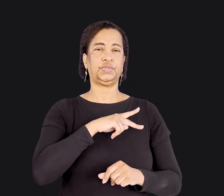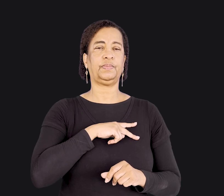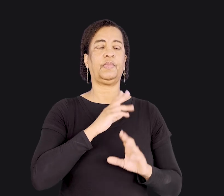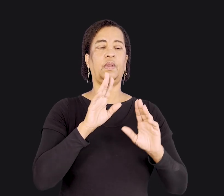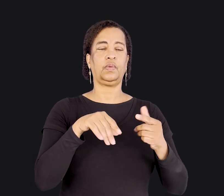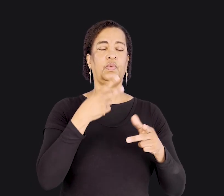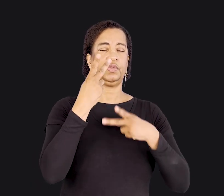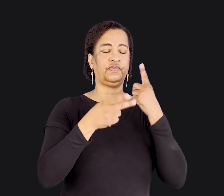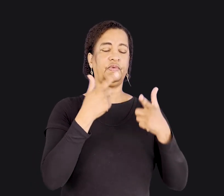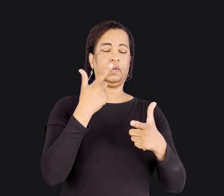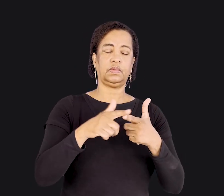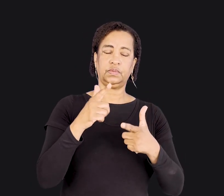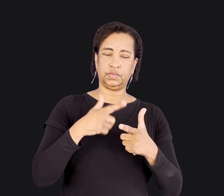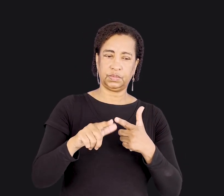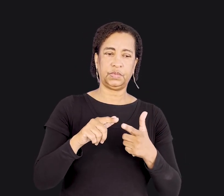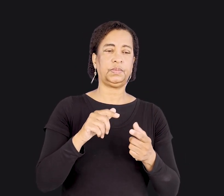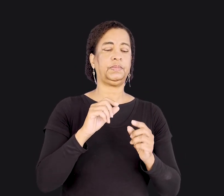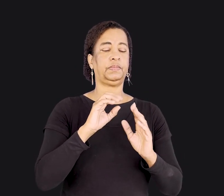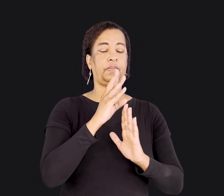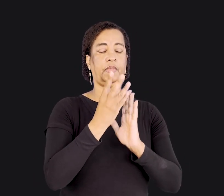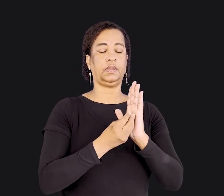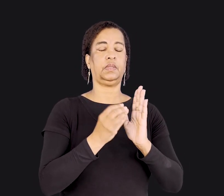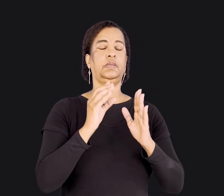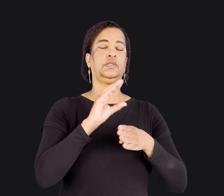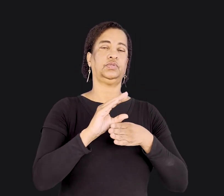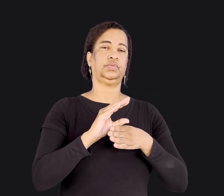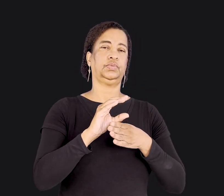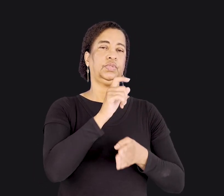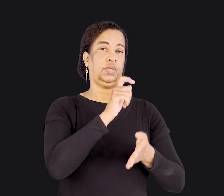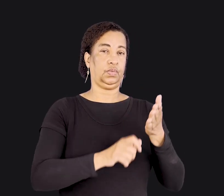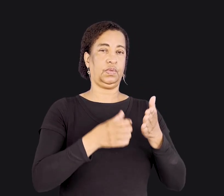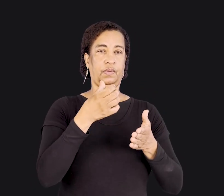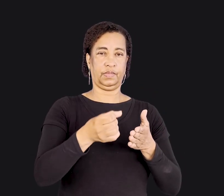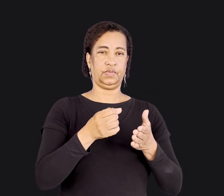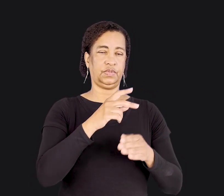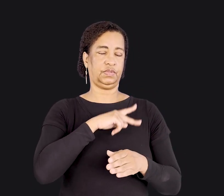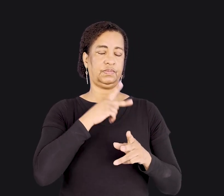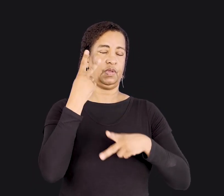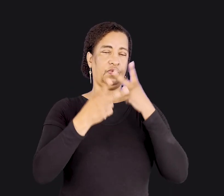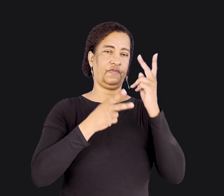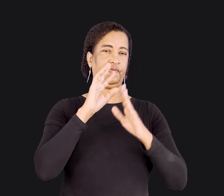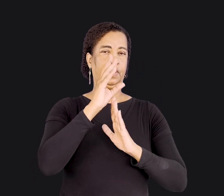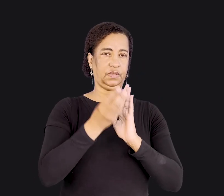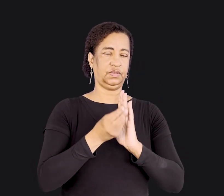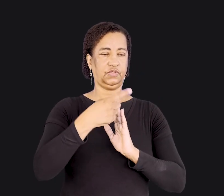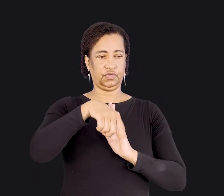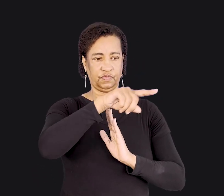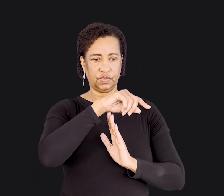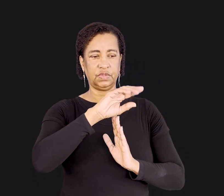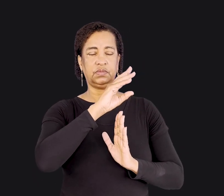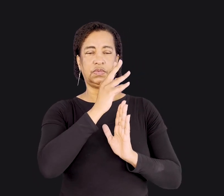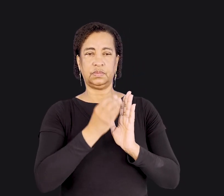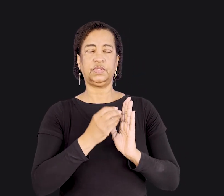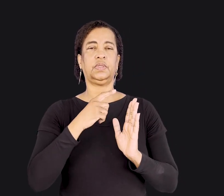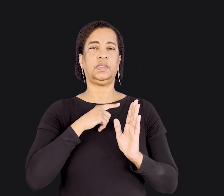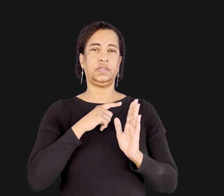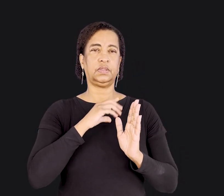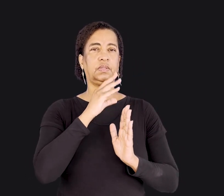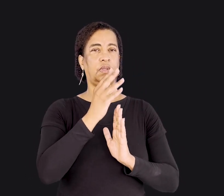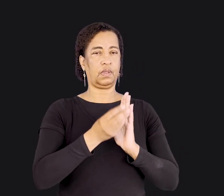esses problemas da igreja de Corinto. No capítulo 6, Paulo está dizendo à igreja: Vocês são espirituais, têm o Espírito Santo habitando em